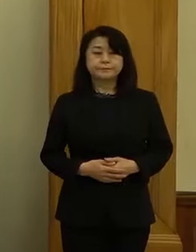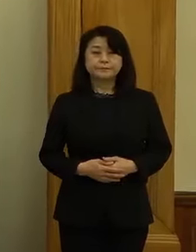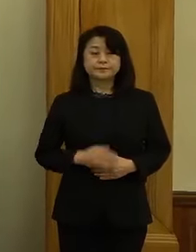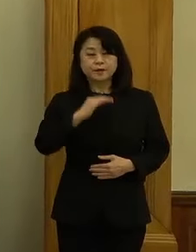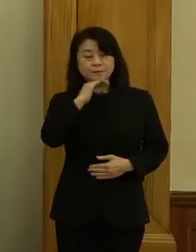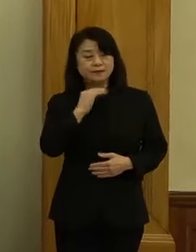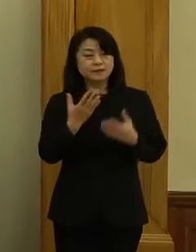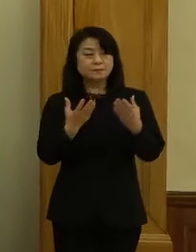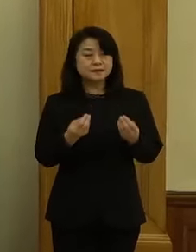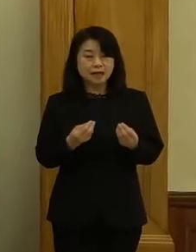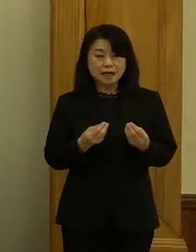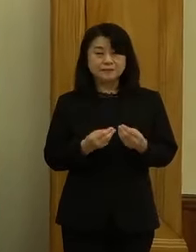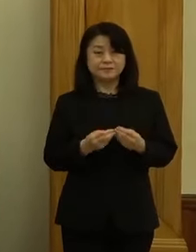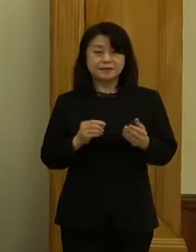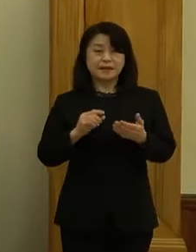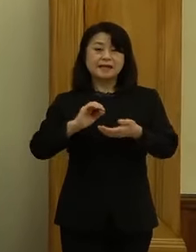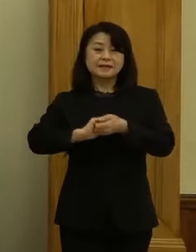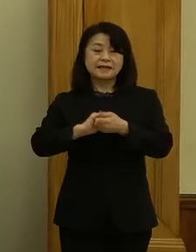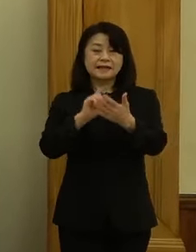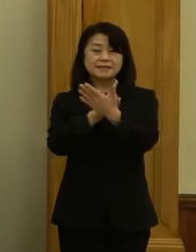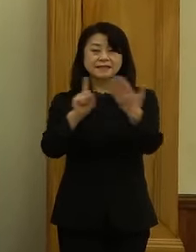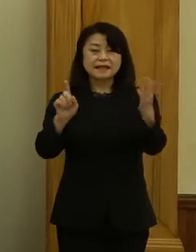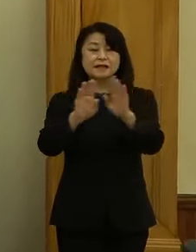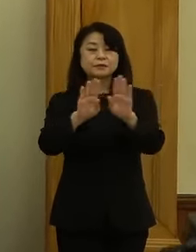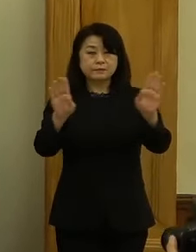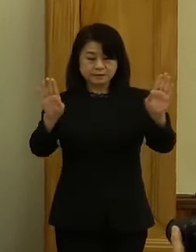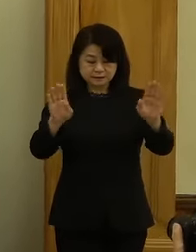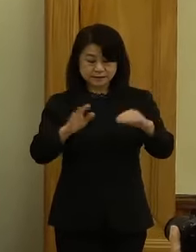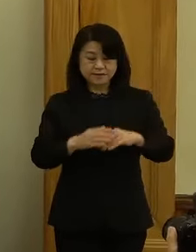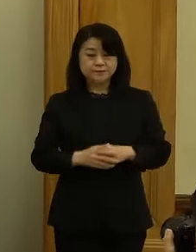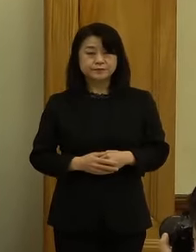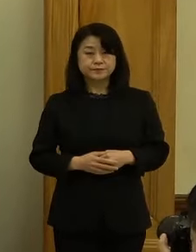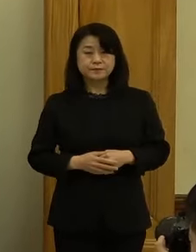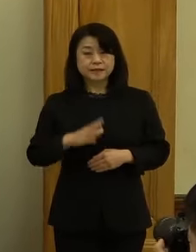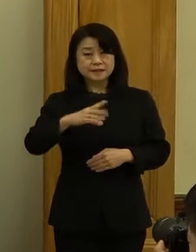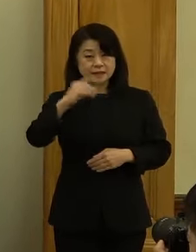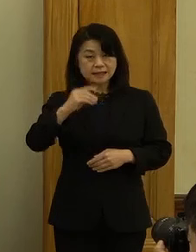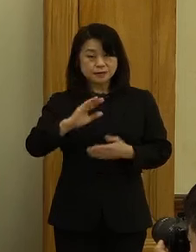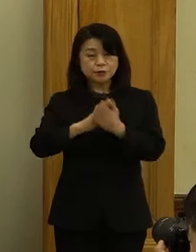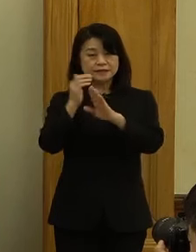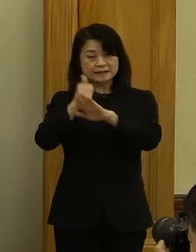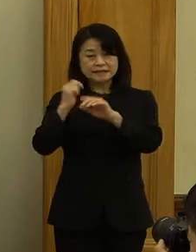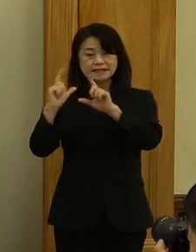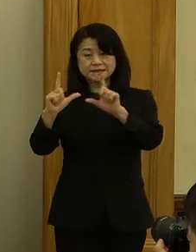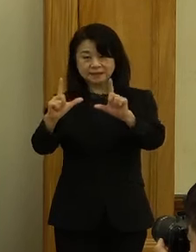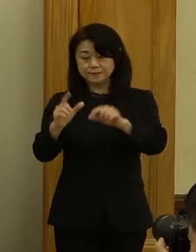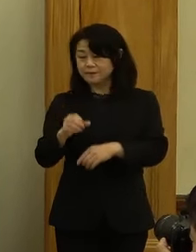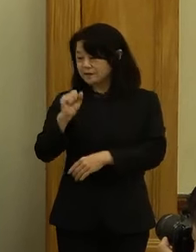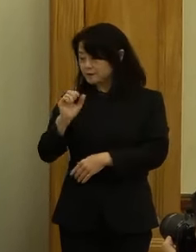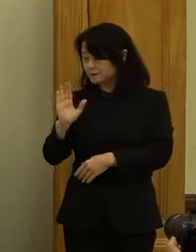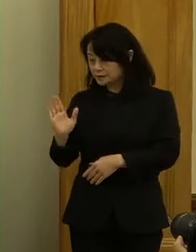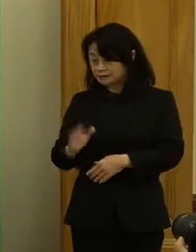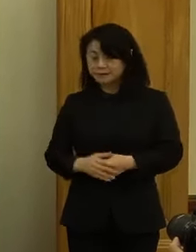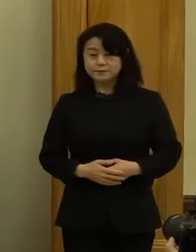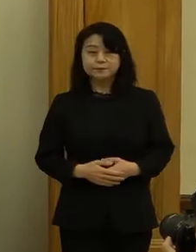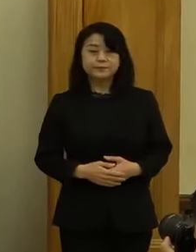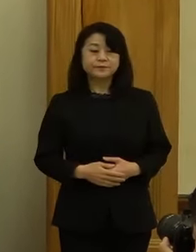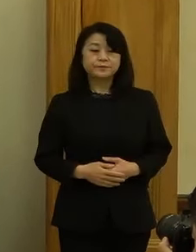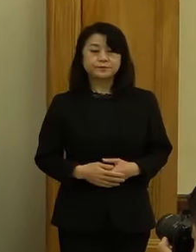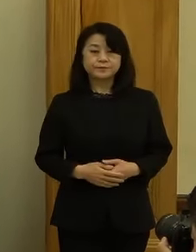はいお待たせいたしましたえ令会計をさせていただきますえ示から発明がありますさごお願い